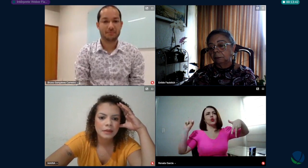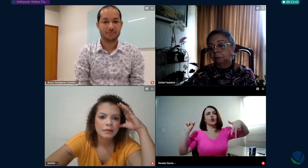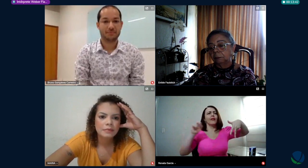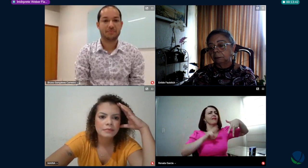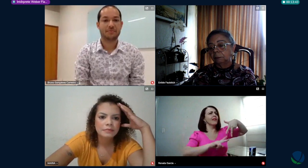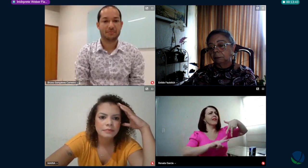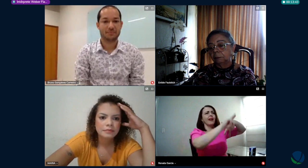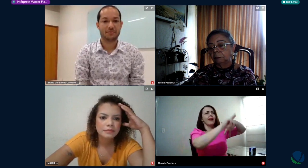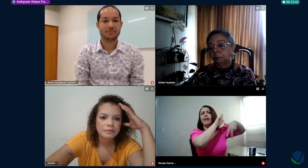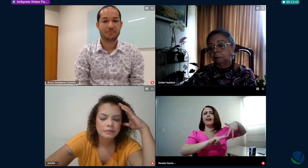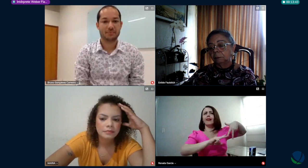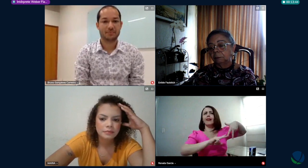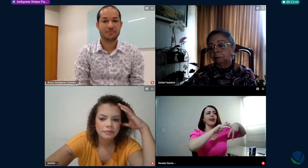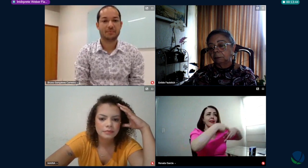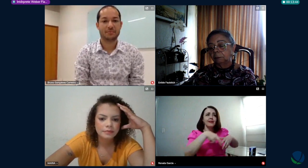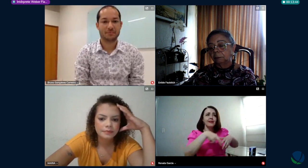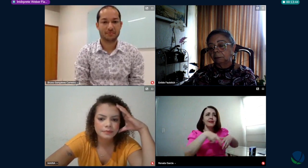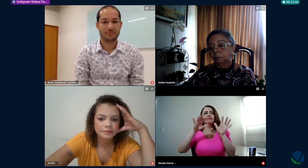E aí